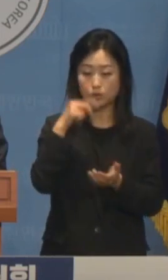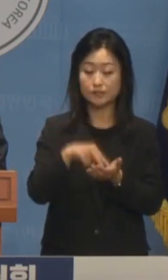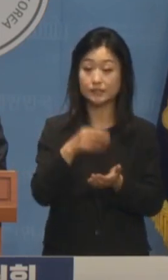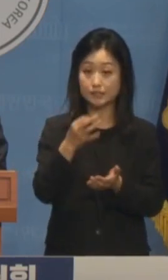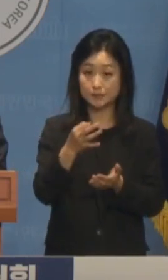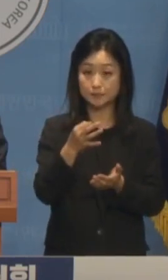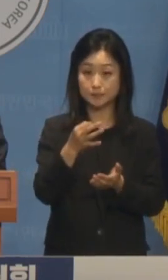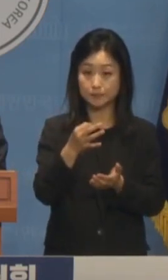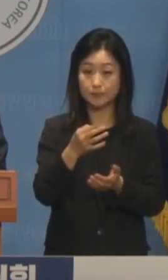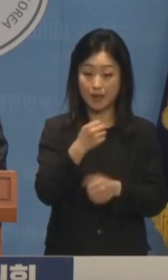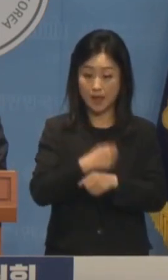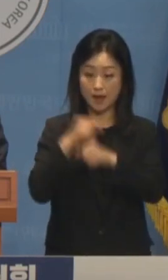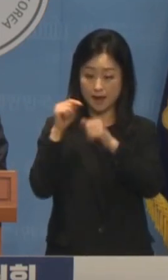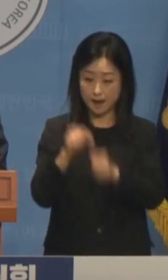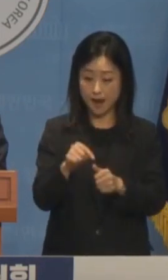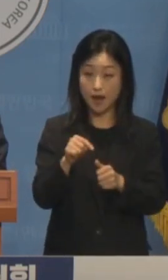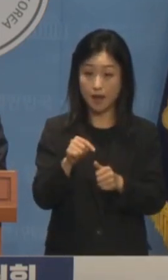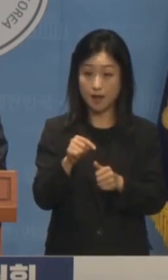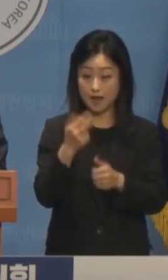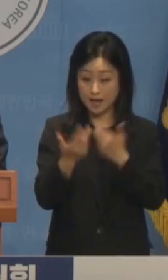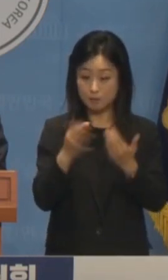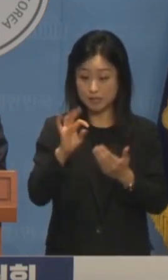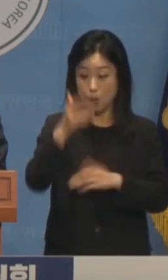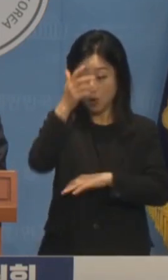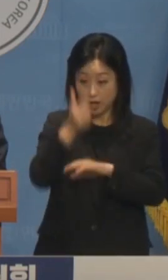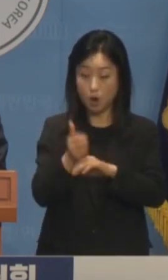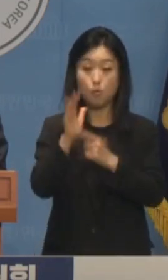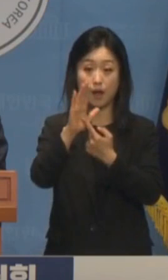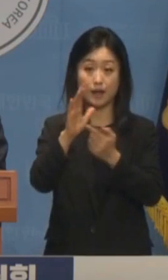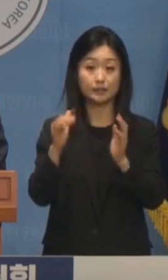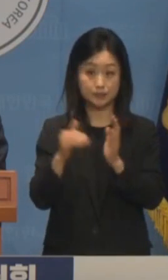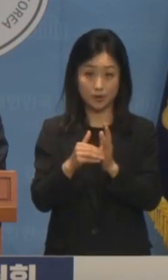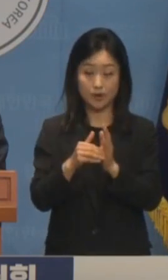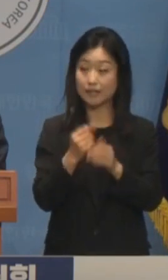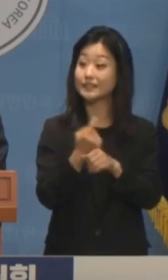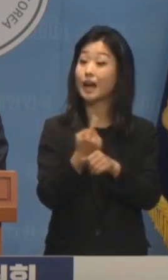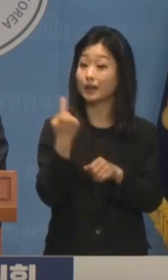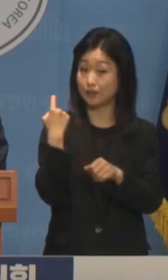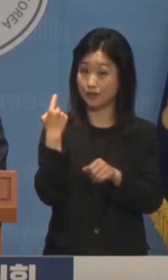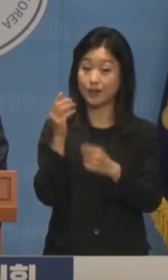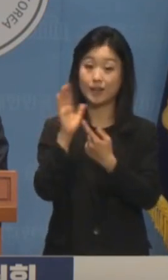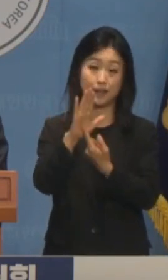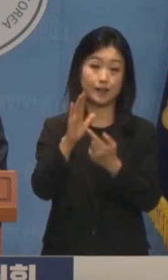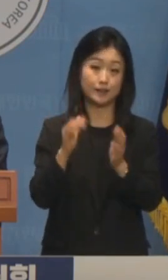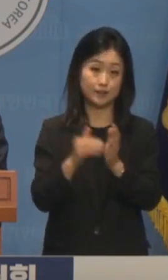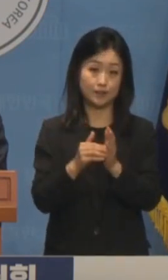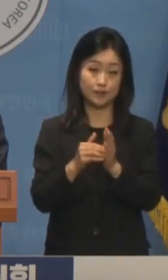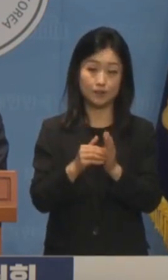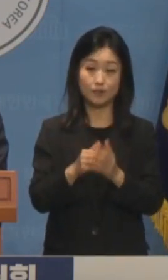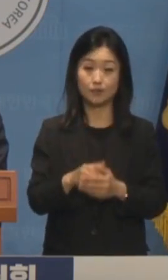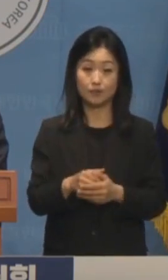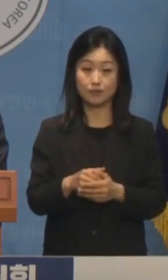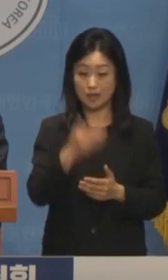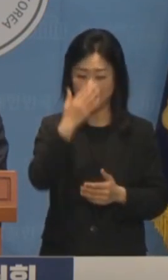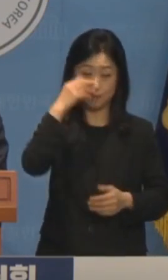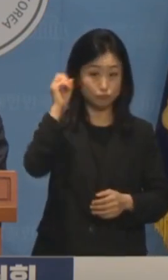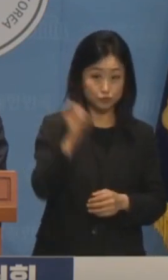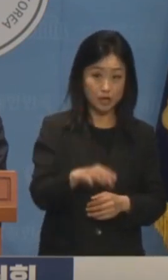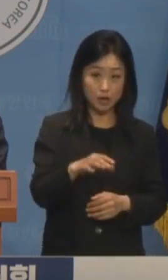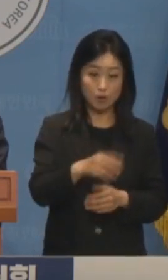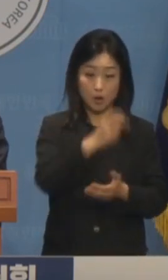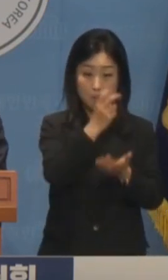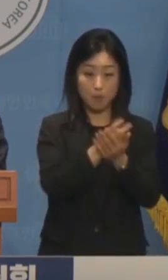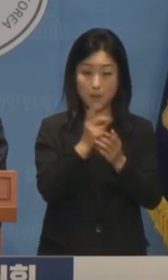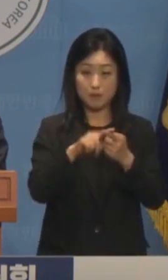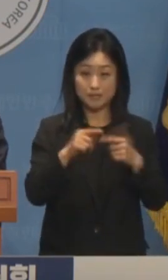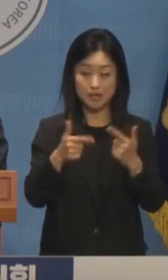제도 시행 방안 마련해라 라고 감사 결과까지 나온 상황입니다. 작년의 일입니다. 감사 결과 다 무시하고 법률에 반하는